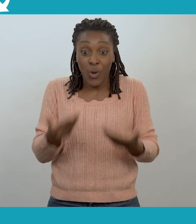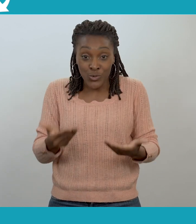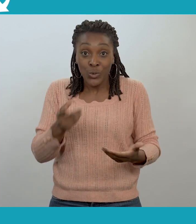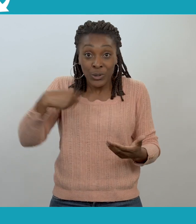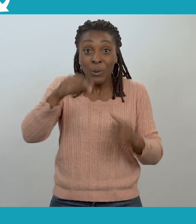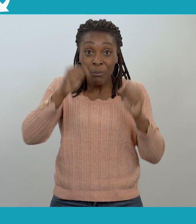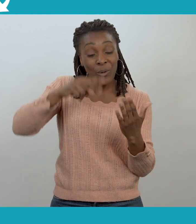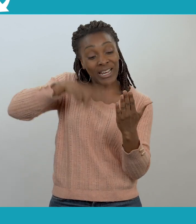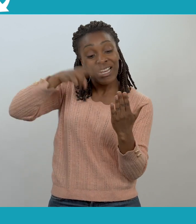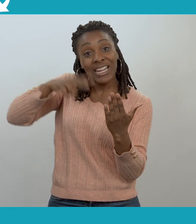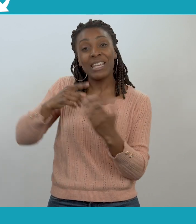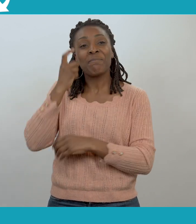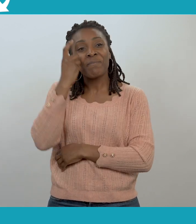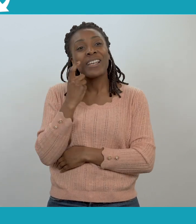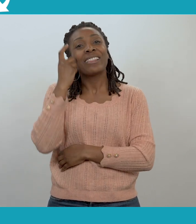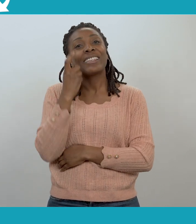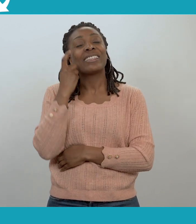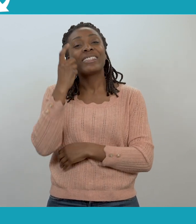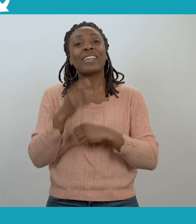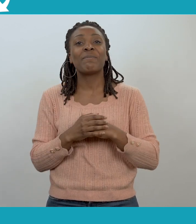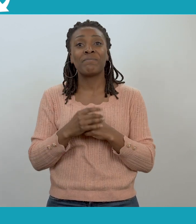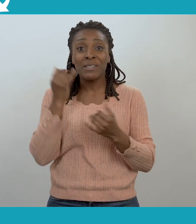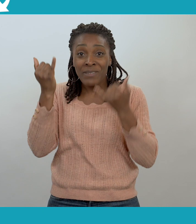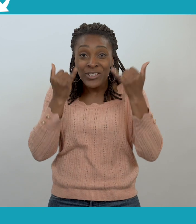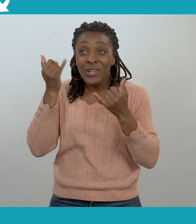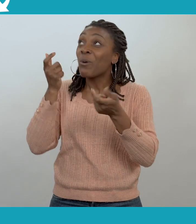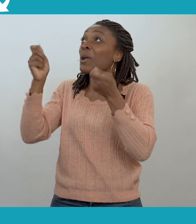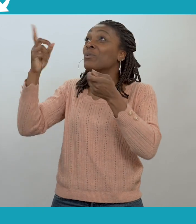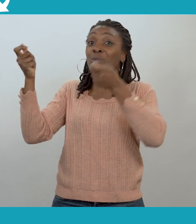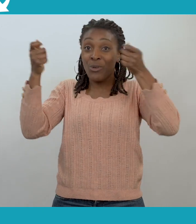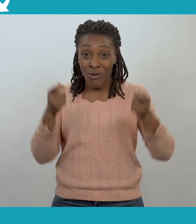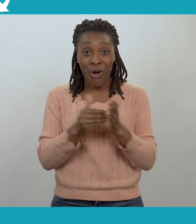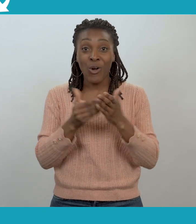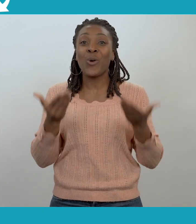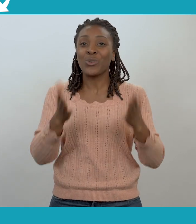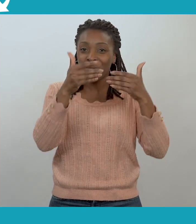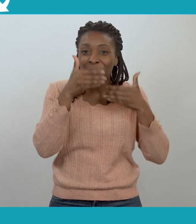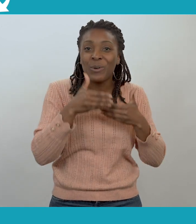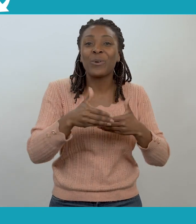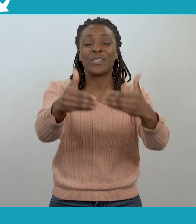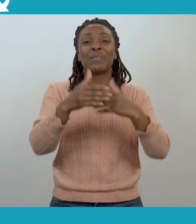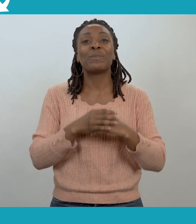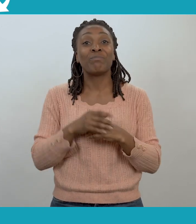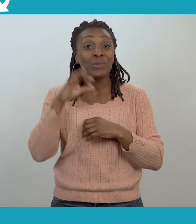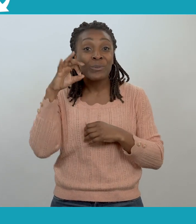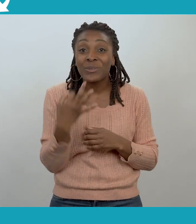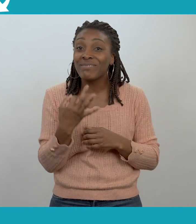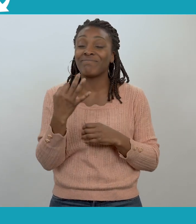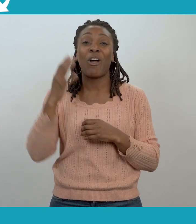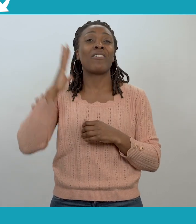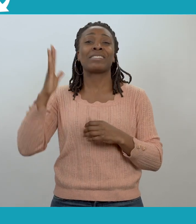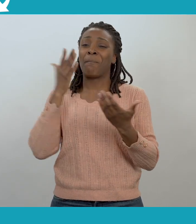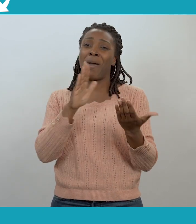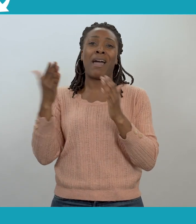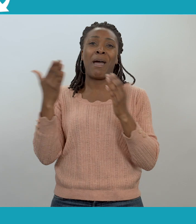les méditer. Et imaginez comment le royaume de Dieu est toujours à l'œuvre, encore aujourd'hui. Oui, ces anciennes